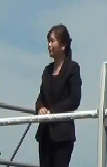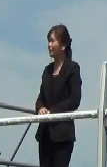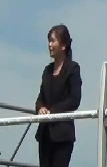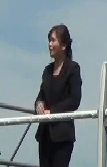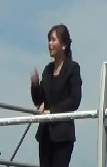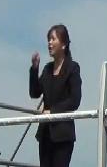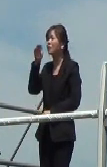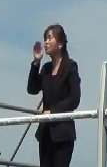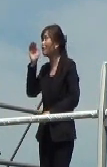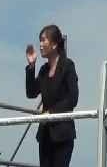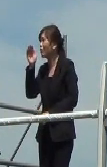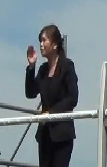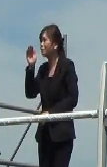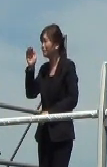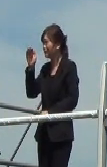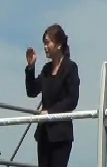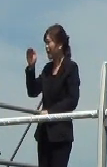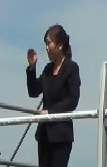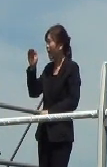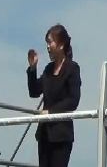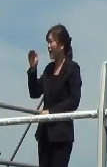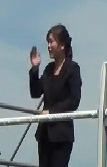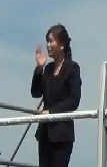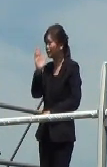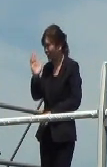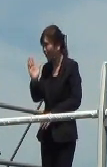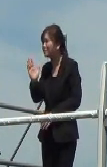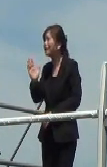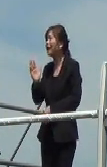呼んでください、